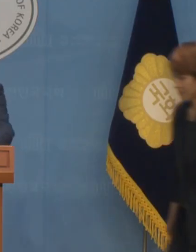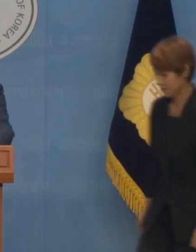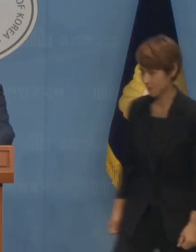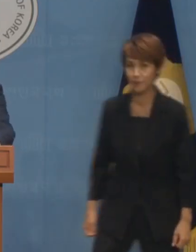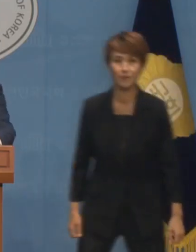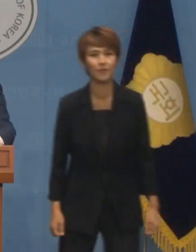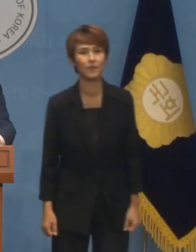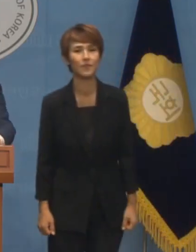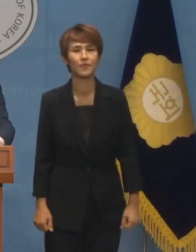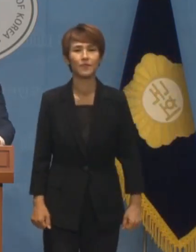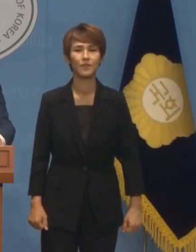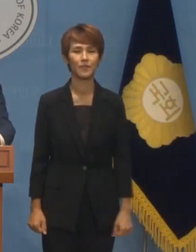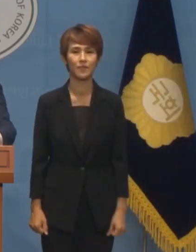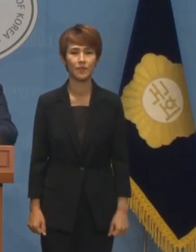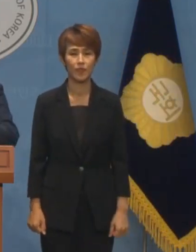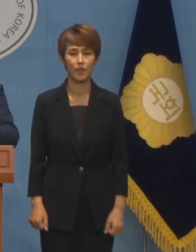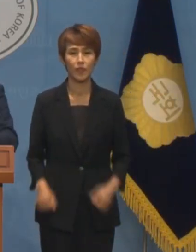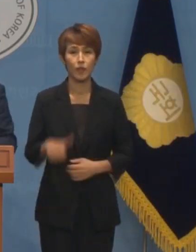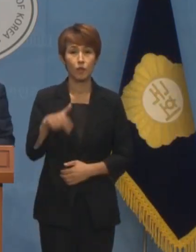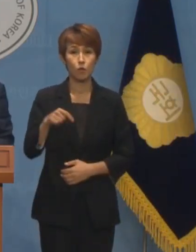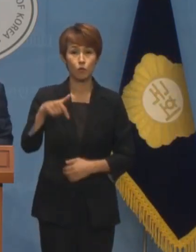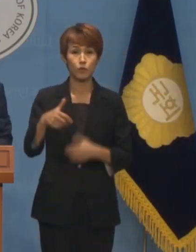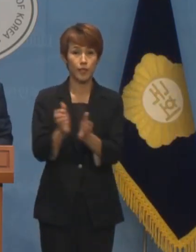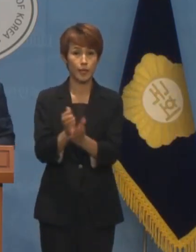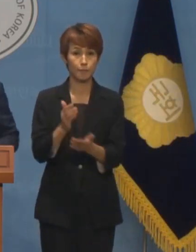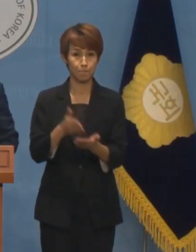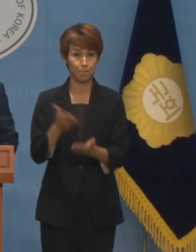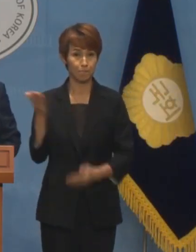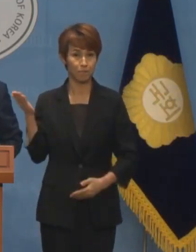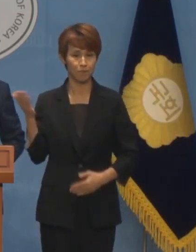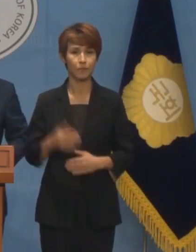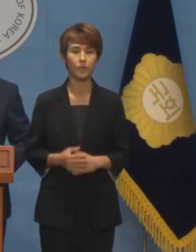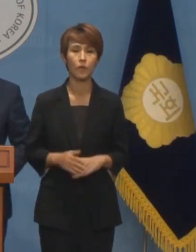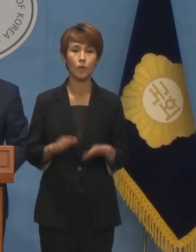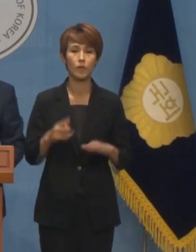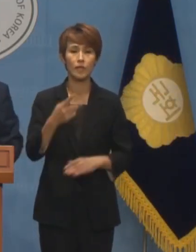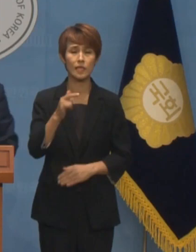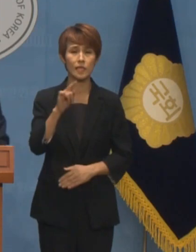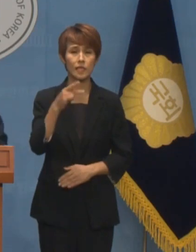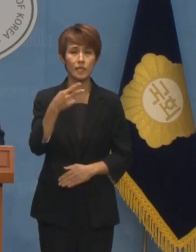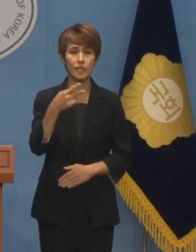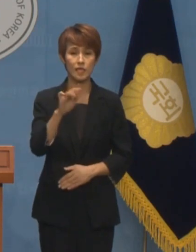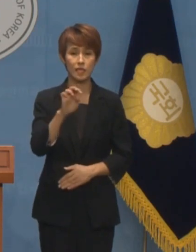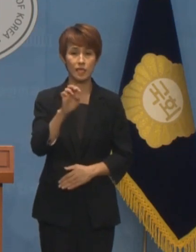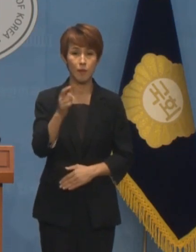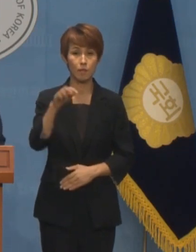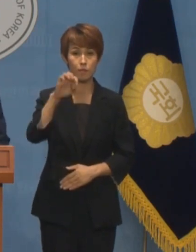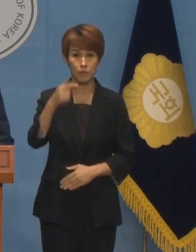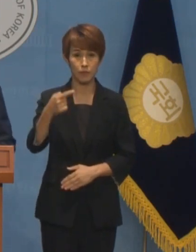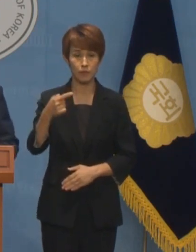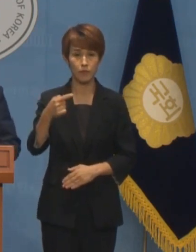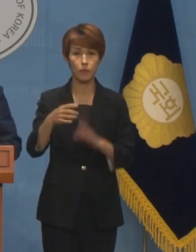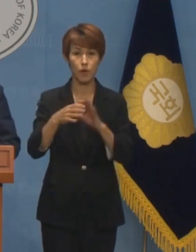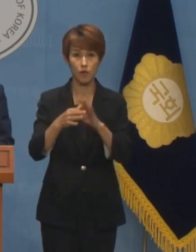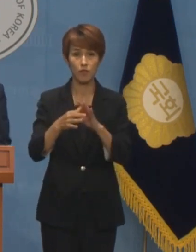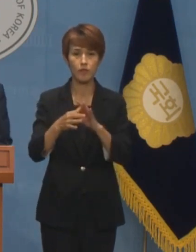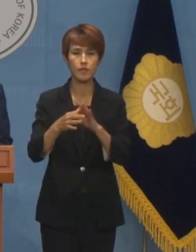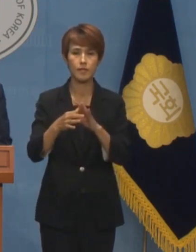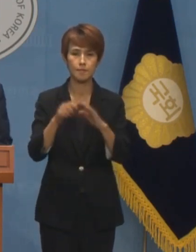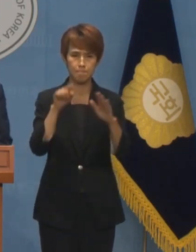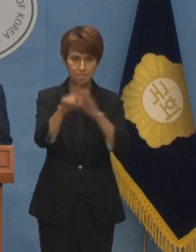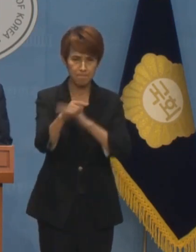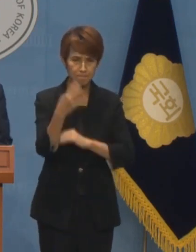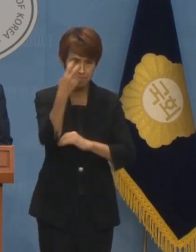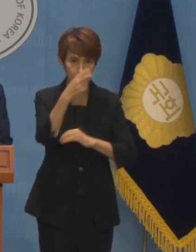오늘은 TMF 사태, 디지털 가전업체, 피해업체 현장 간담회가 오늘 오전에 있었는데요.